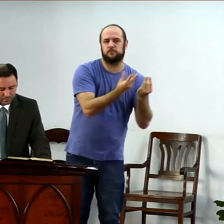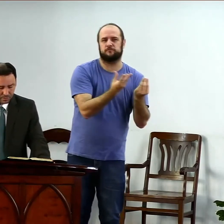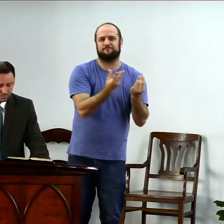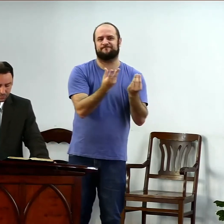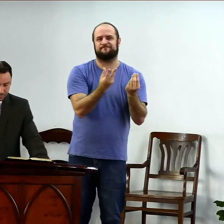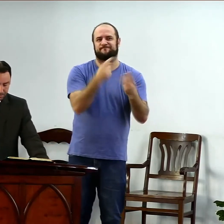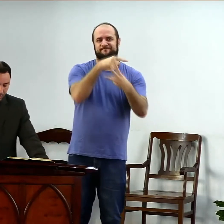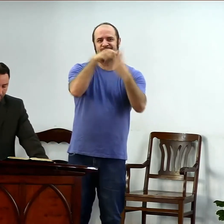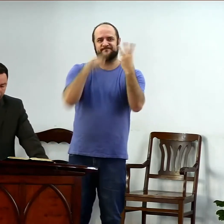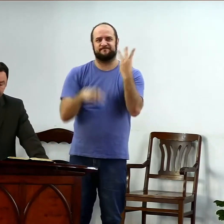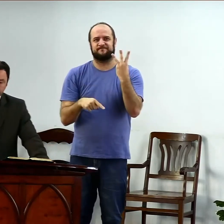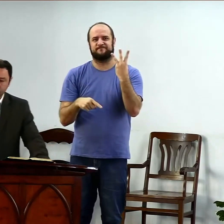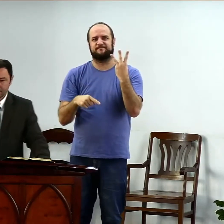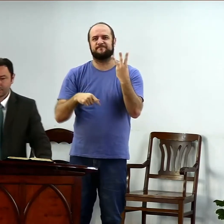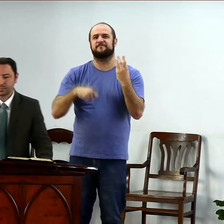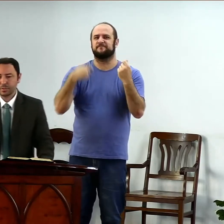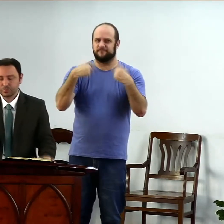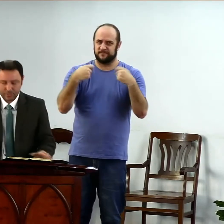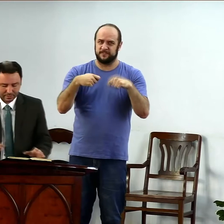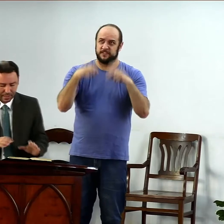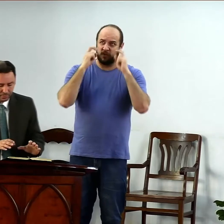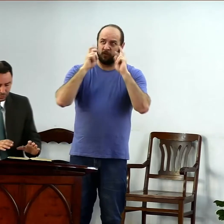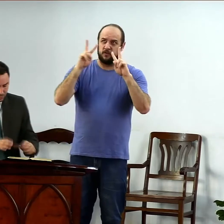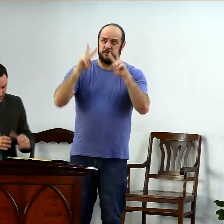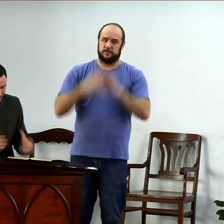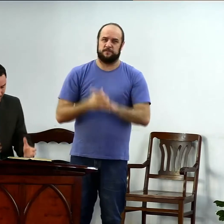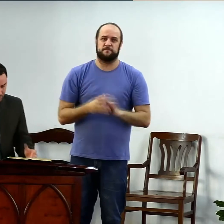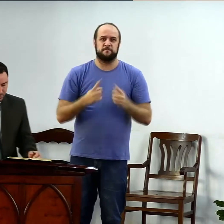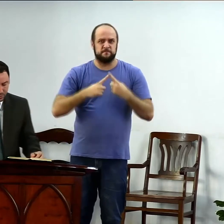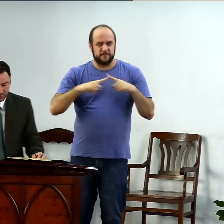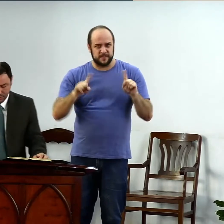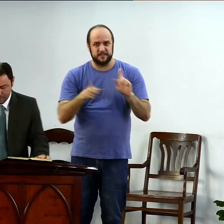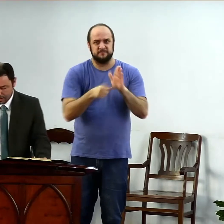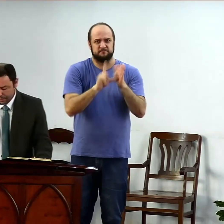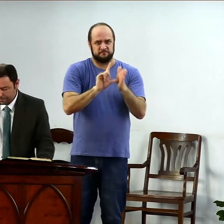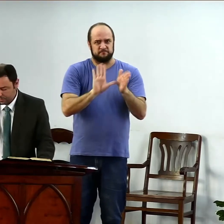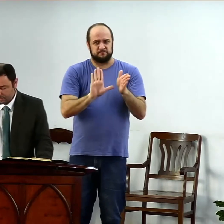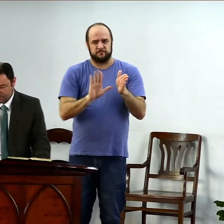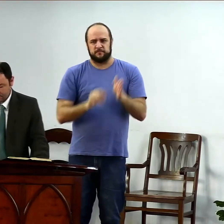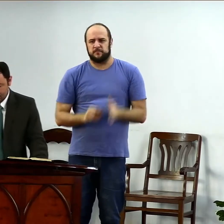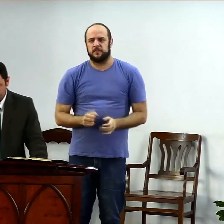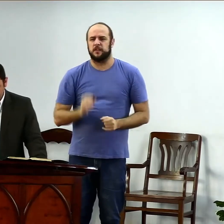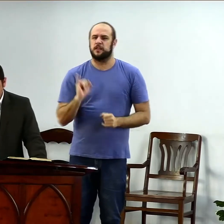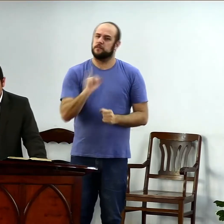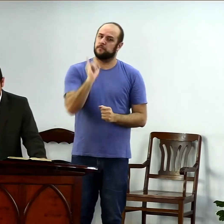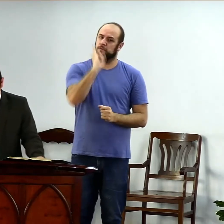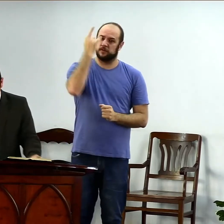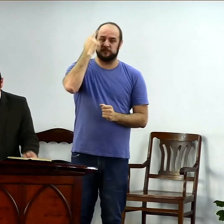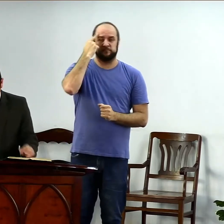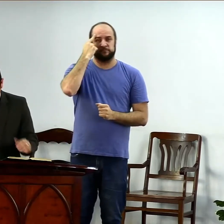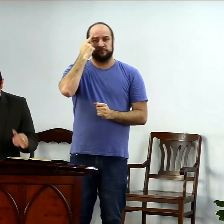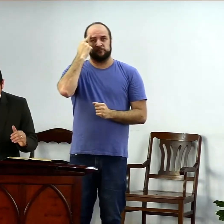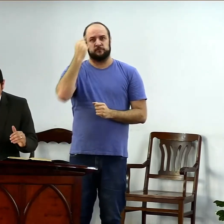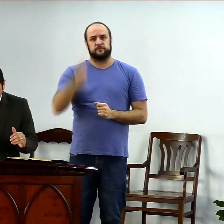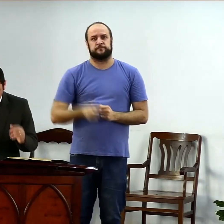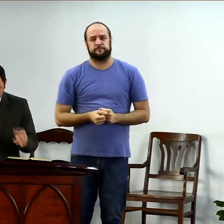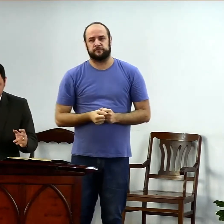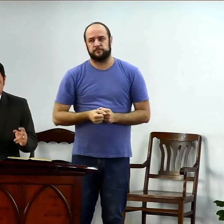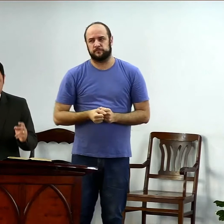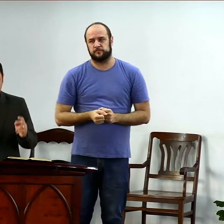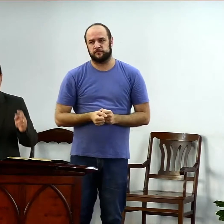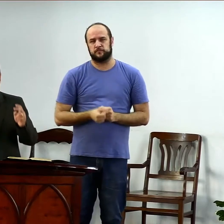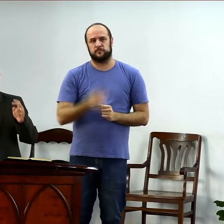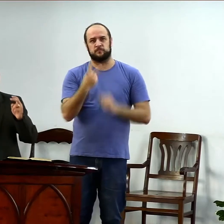nós precisamos olhar para isso. Mas antes mesmo de entrarmos nos detalhes do texto, é importante destacarmos